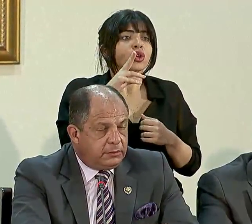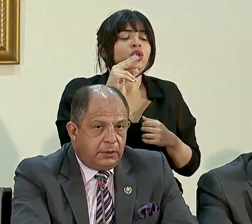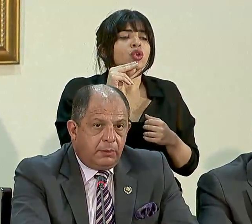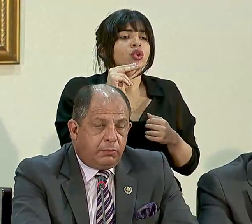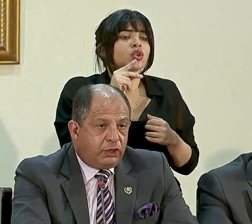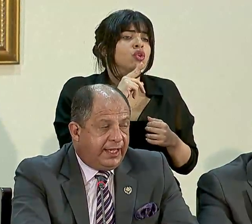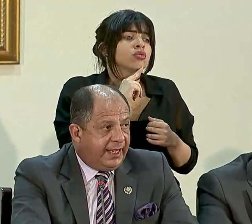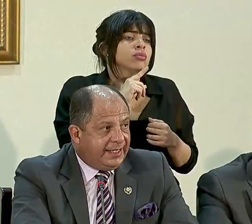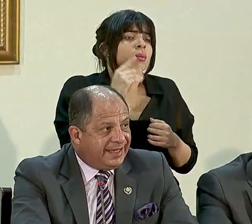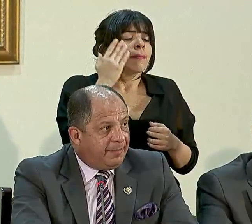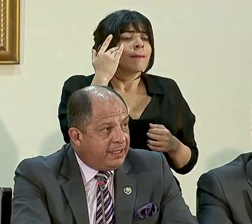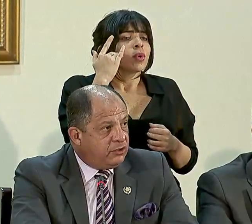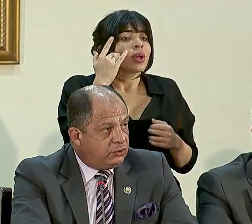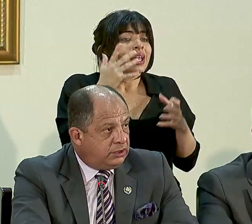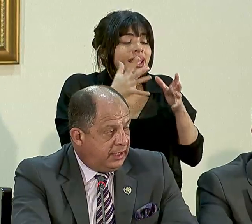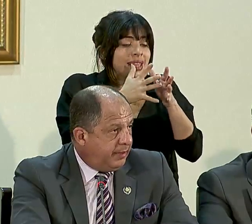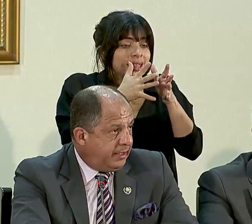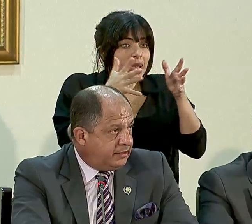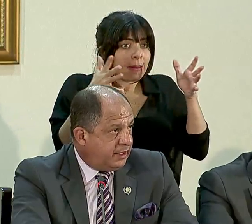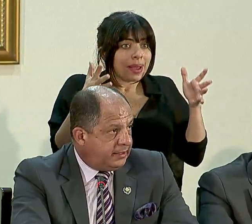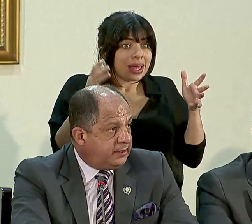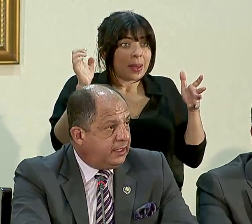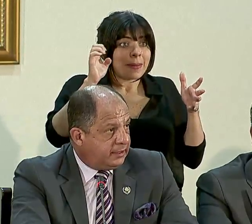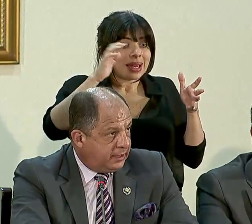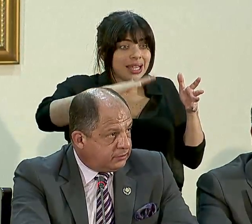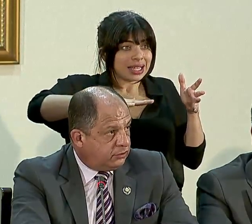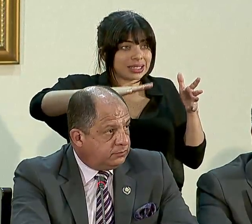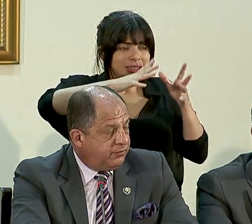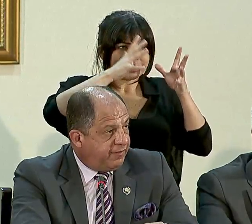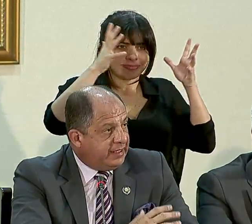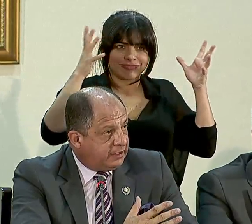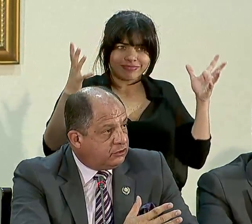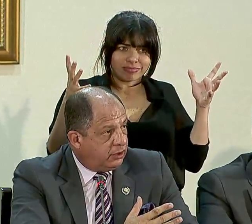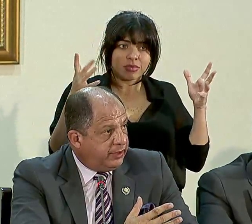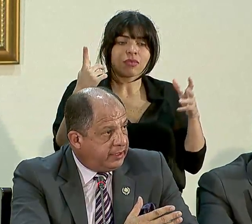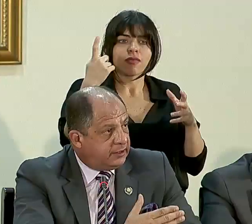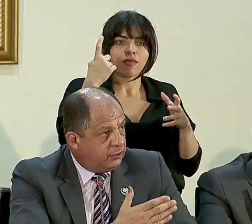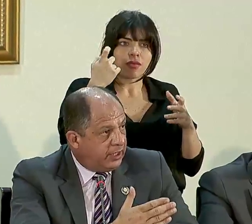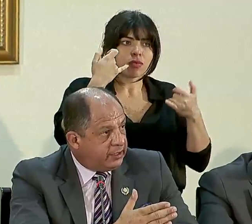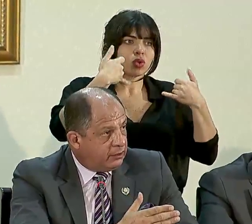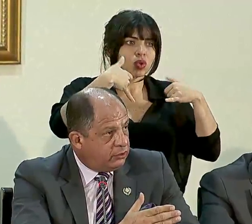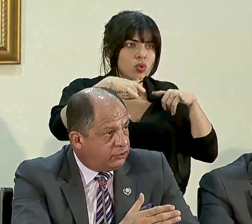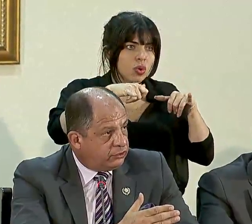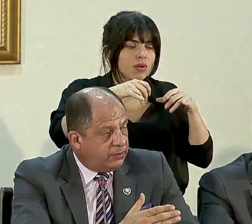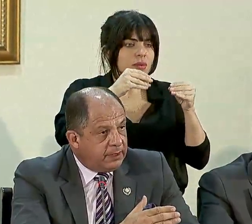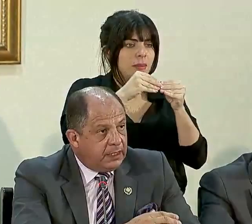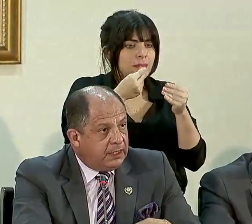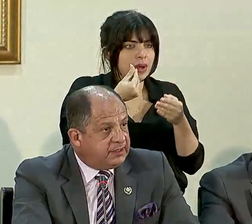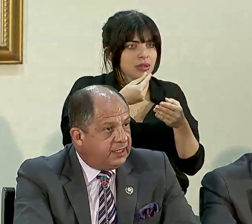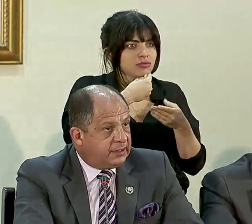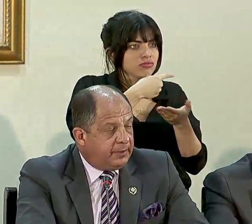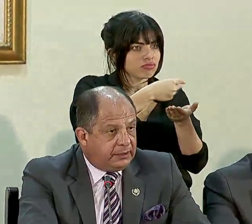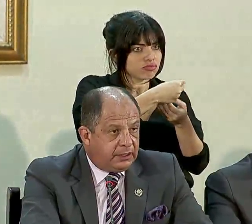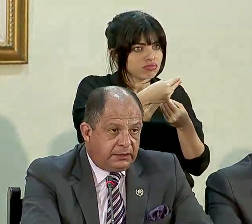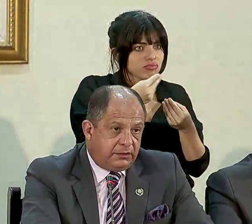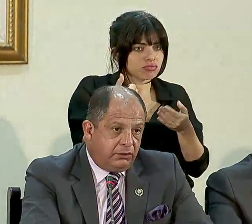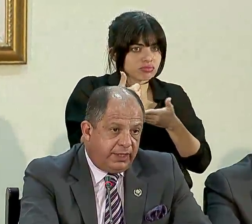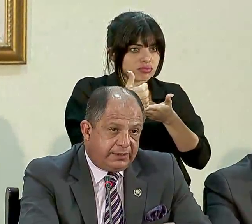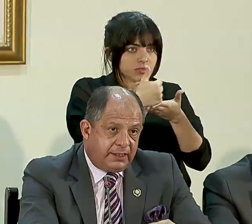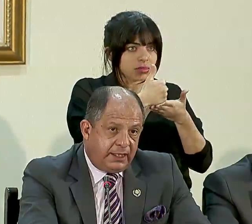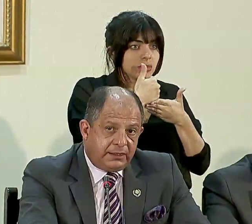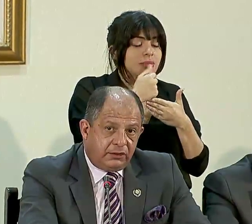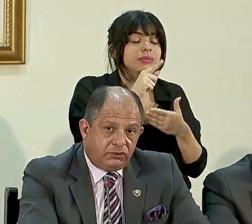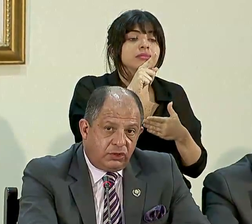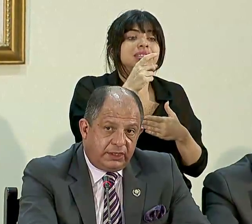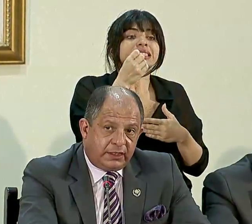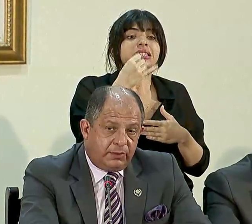y no lo es porque el tamaño de la emergencia es gigantesco. Faltan todavía derogar recursos, y ciertamente si